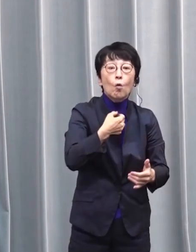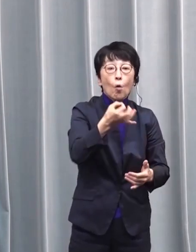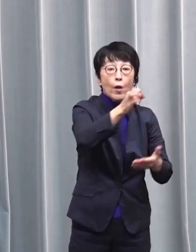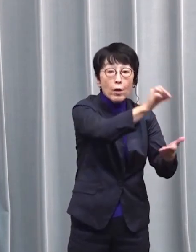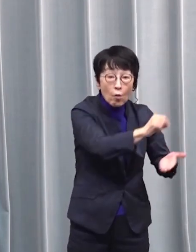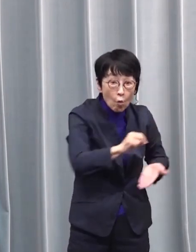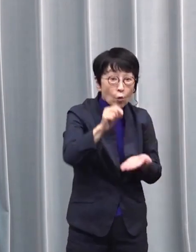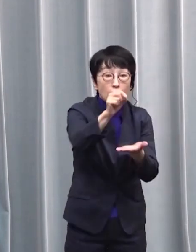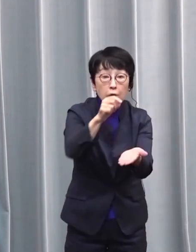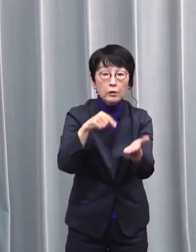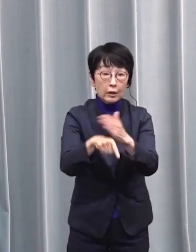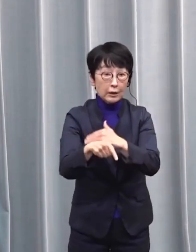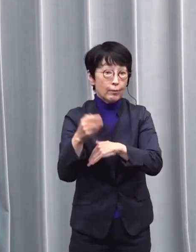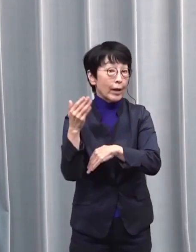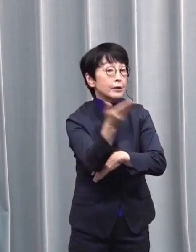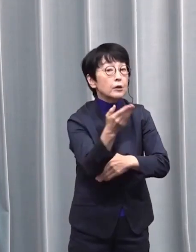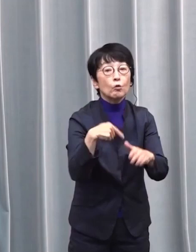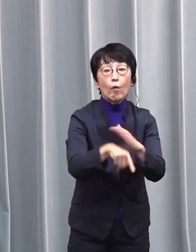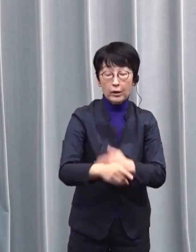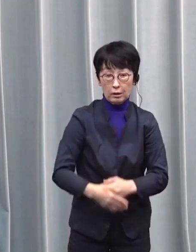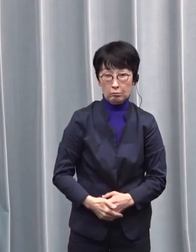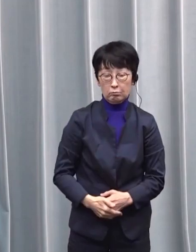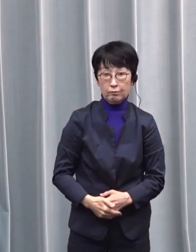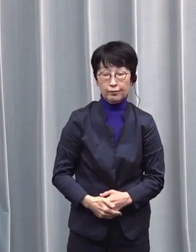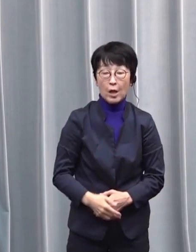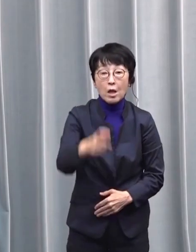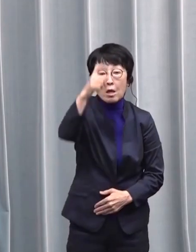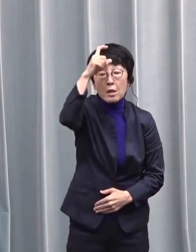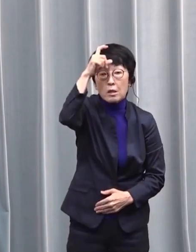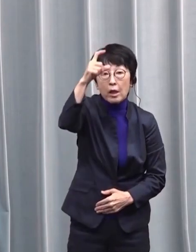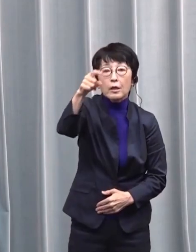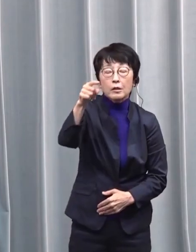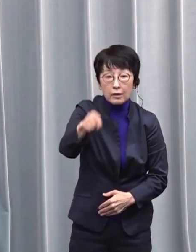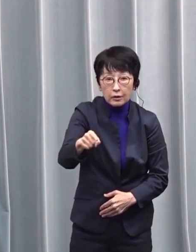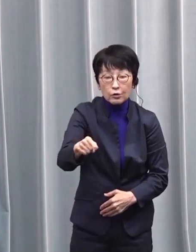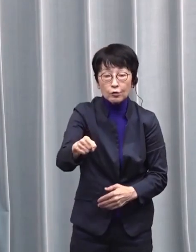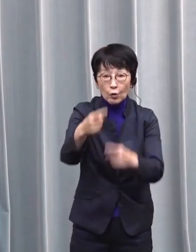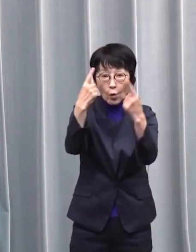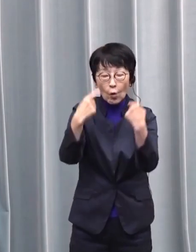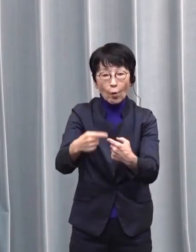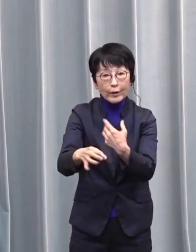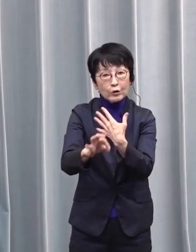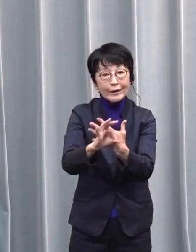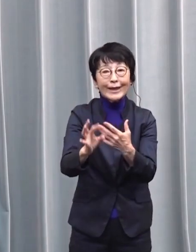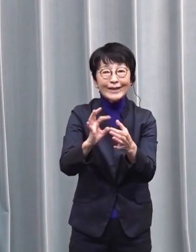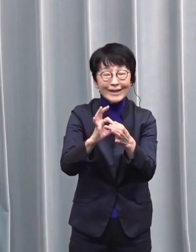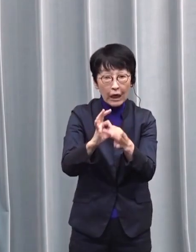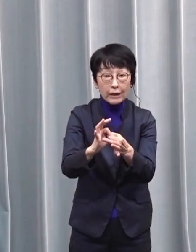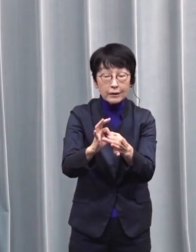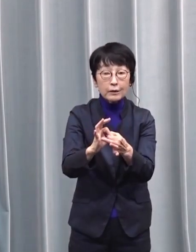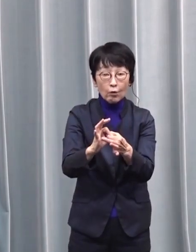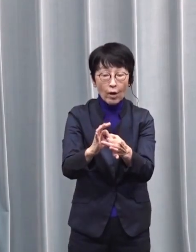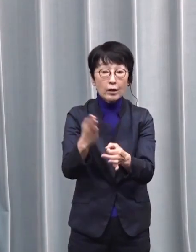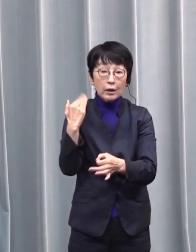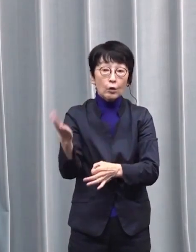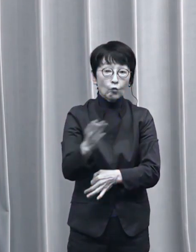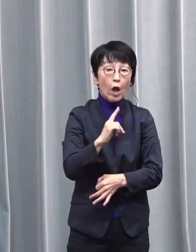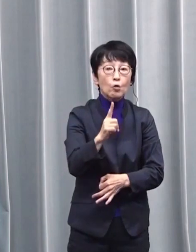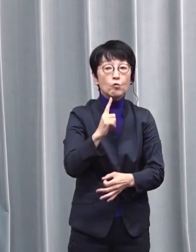ですか。 警察の個別事案に対する対応につきましては先ほど来申し上げている通りでございます。